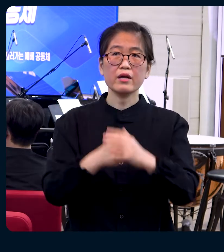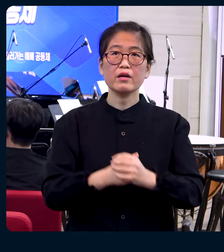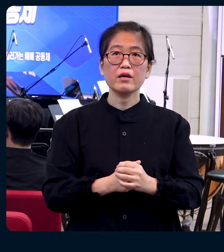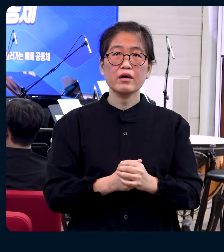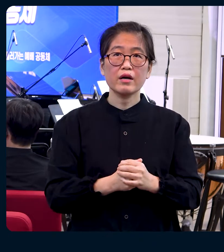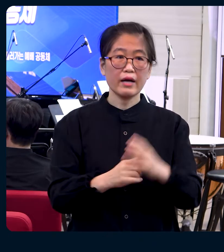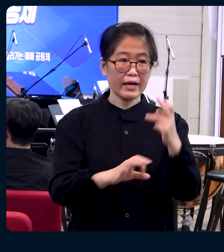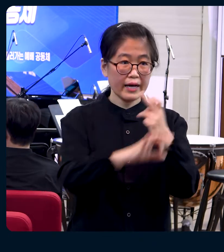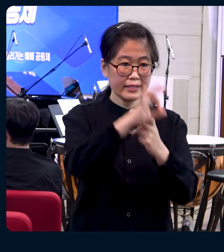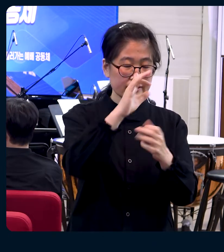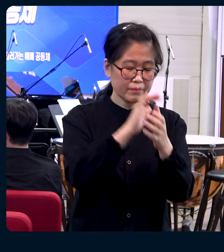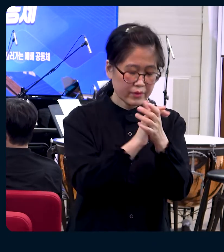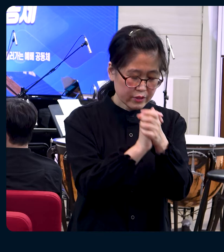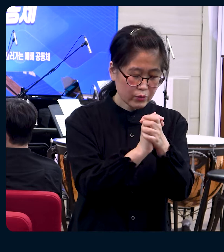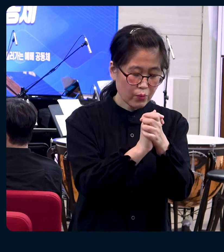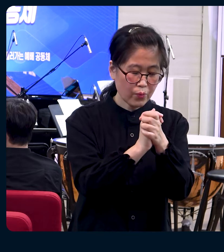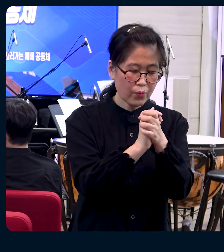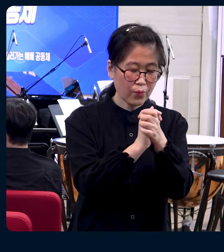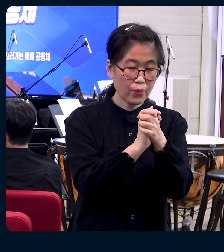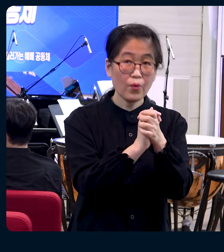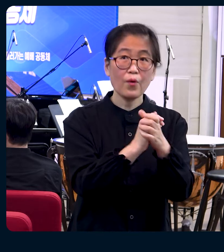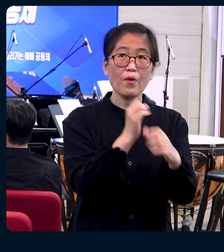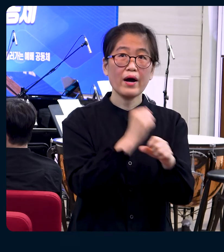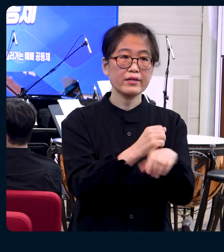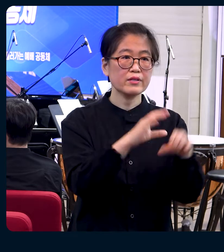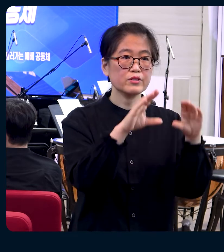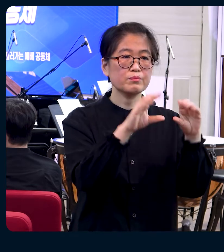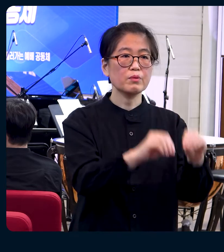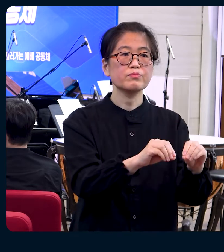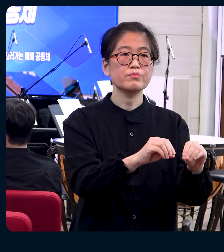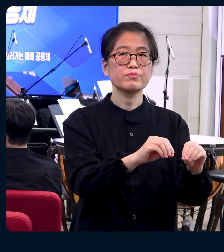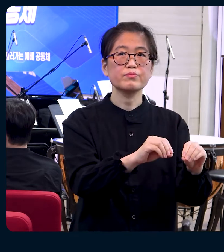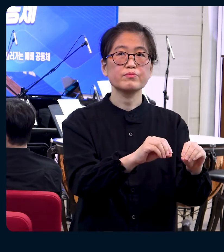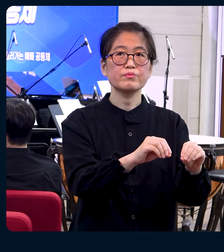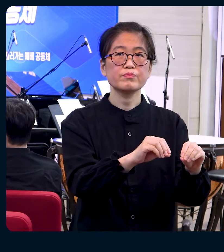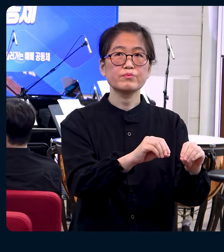순간 아침에 기도하던 것이 멈춰졌습니다.